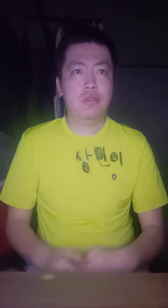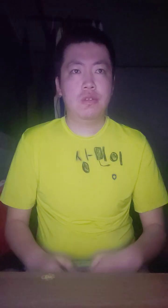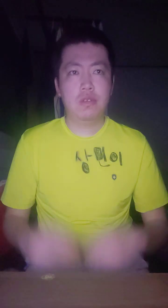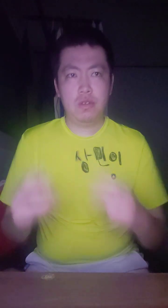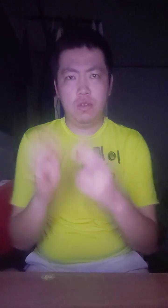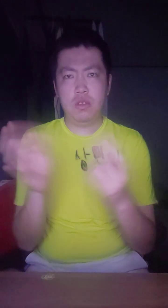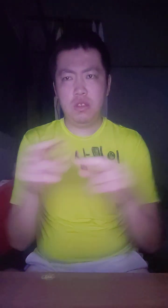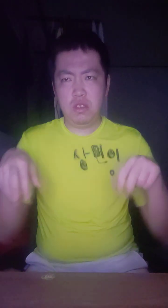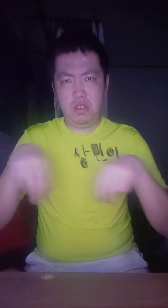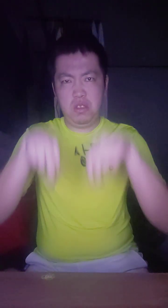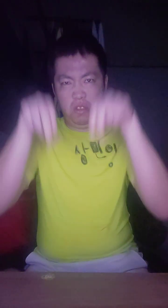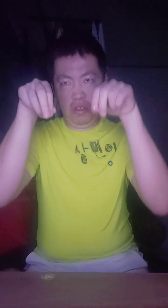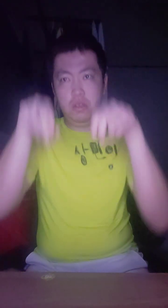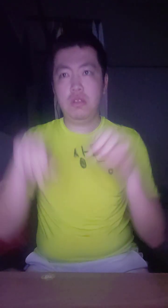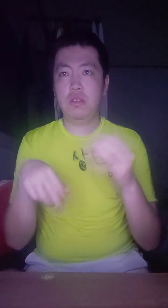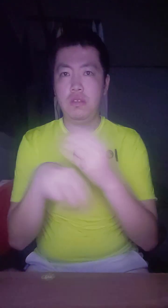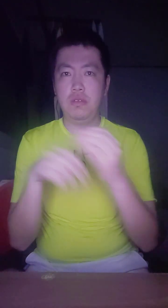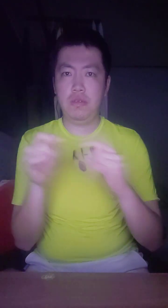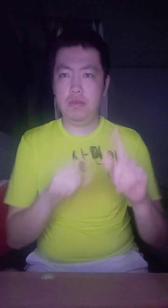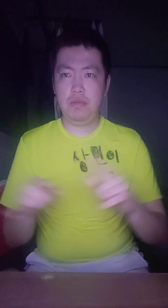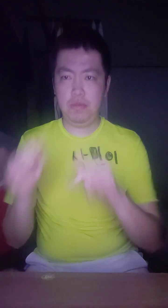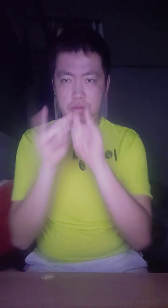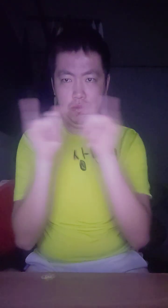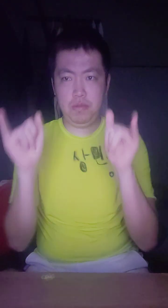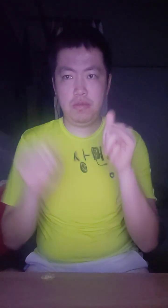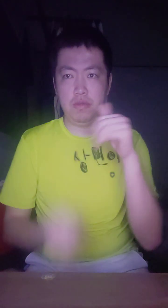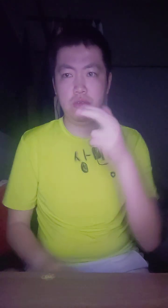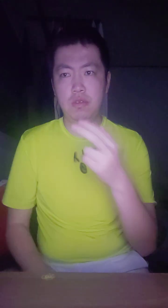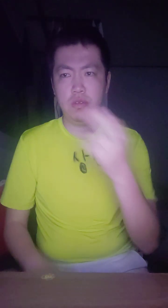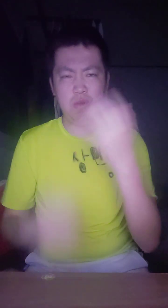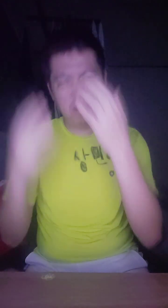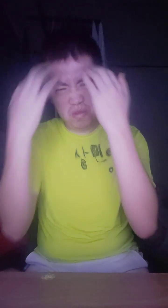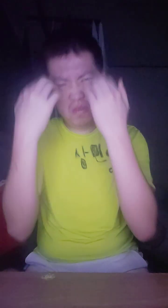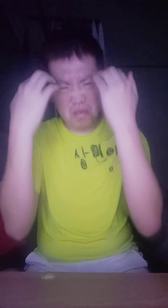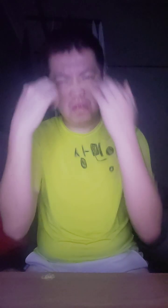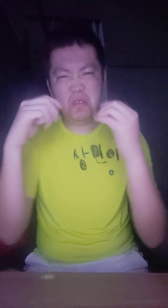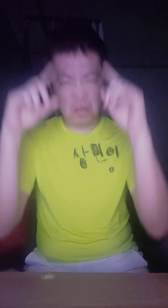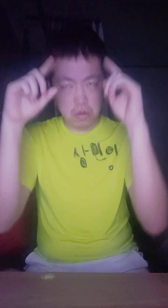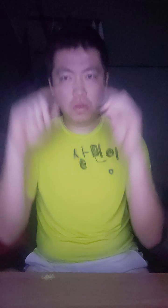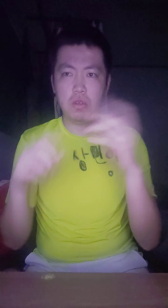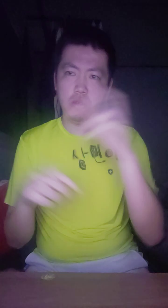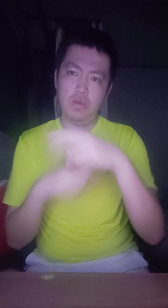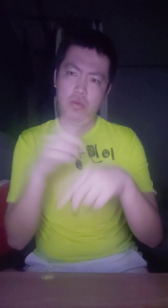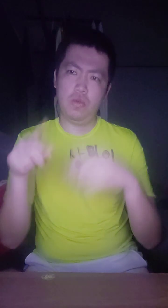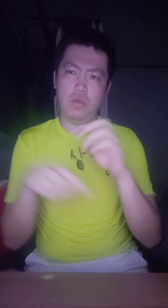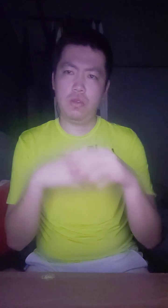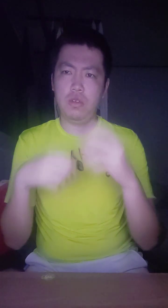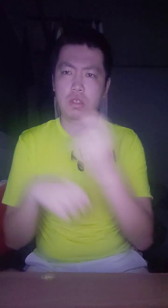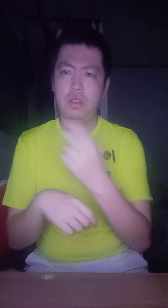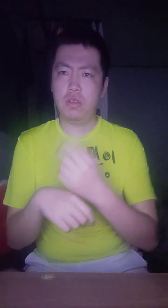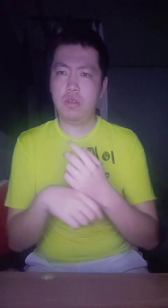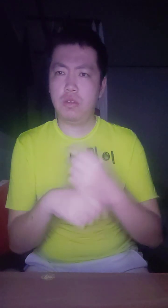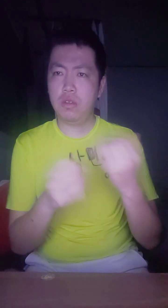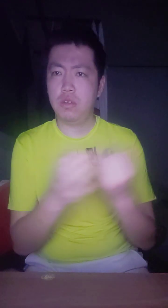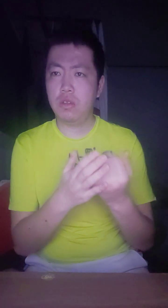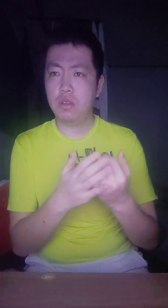곳곳에서 대규모 정전 사태가 이어졌습니다. 푹푹 찌는 더위 속에 선풍기도 에어컨도 틀 수 없어서 주민들이 큰